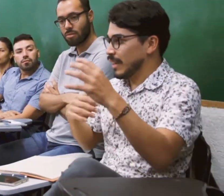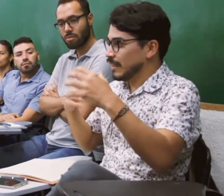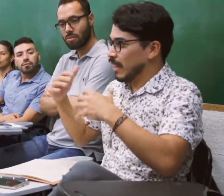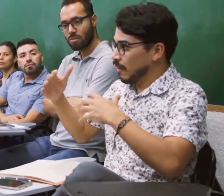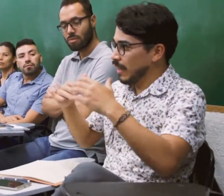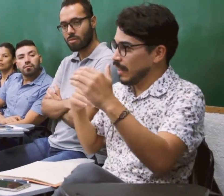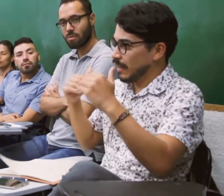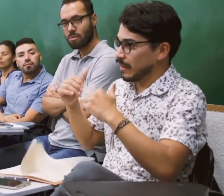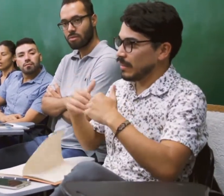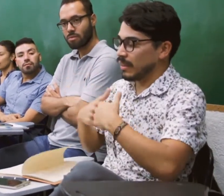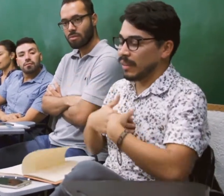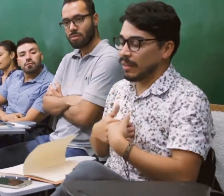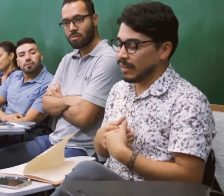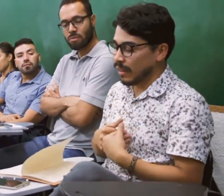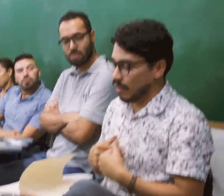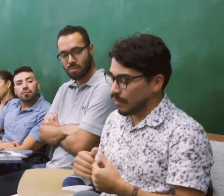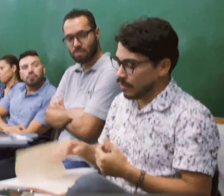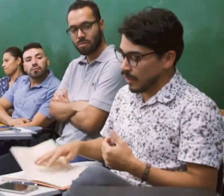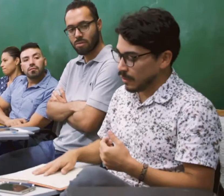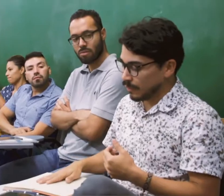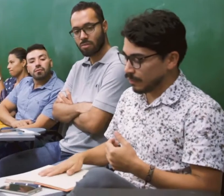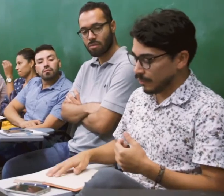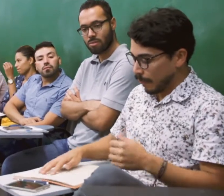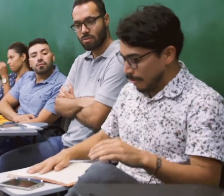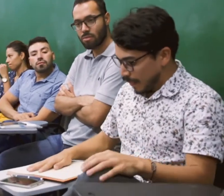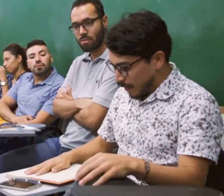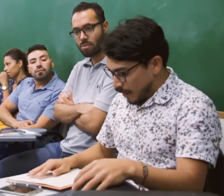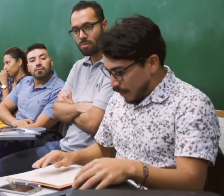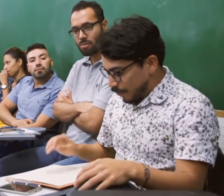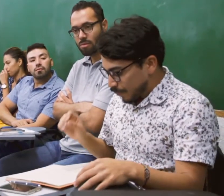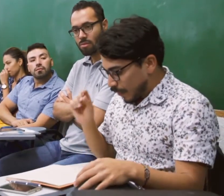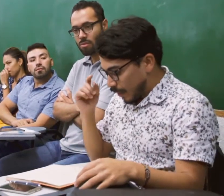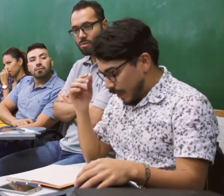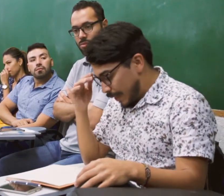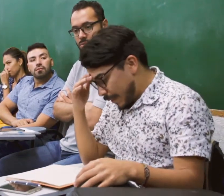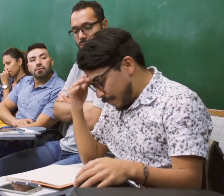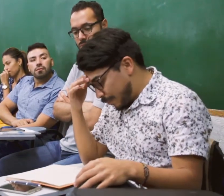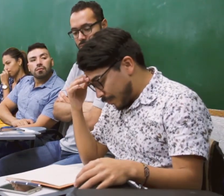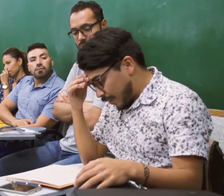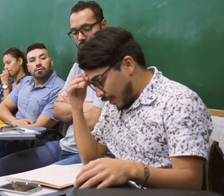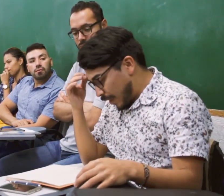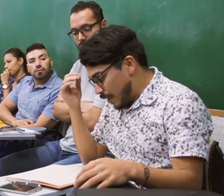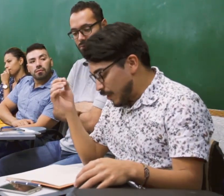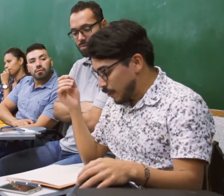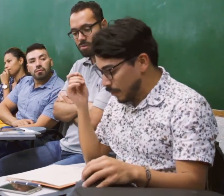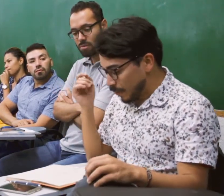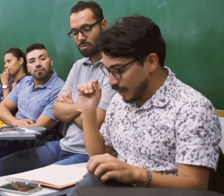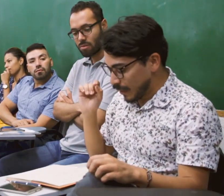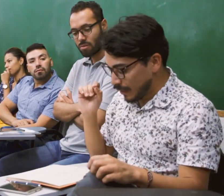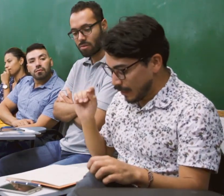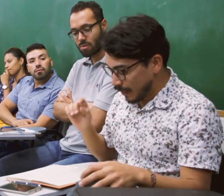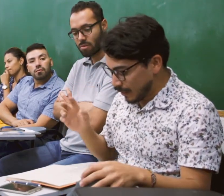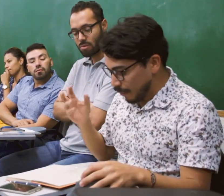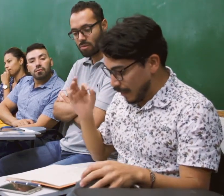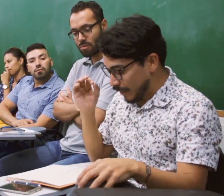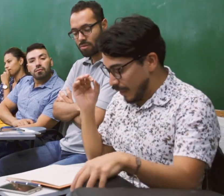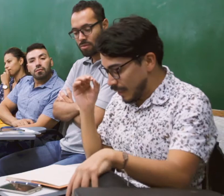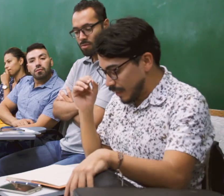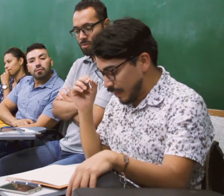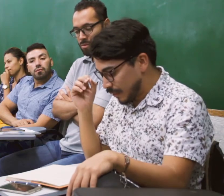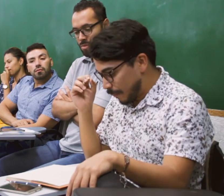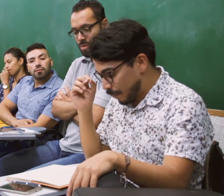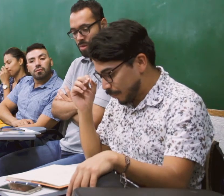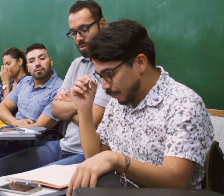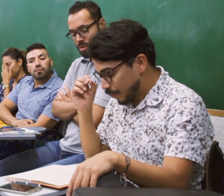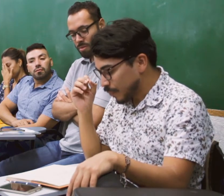pueden tener esa doble figuración. Hay un asunto muy interesante que se plantea